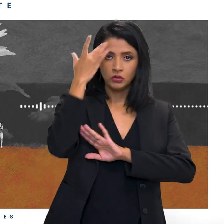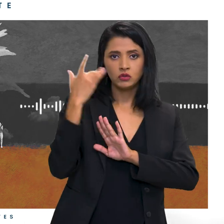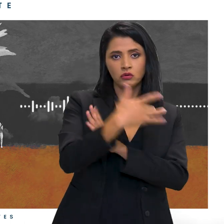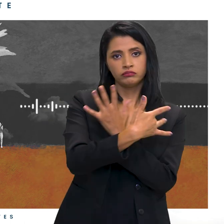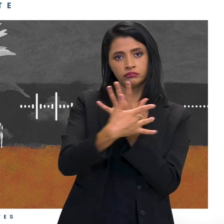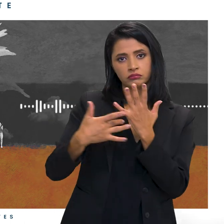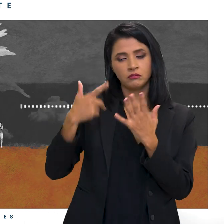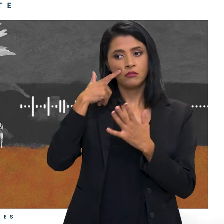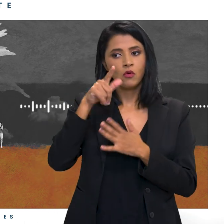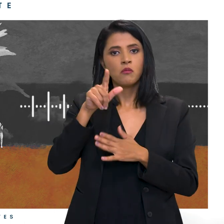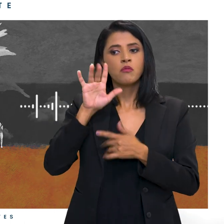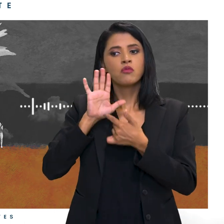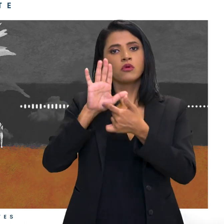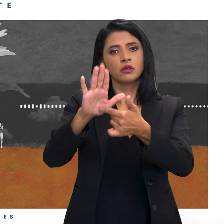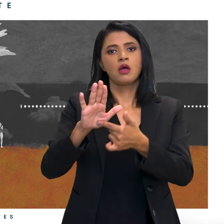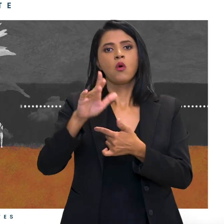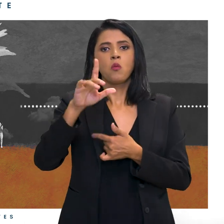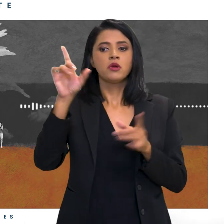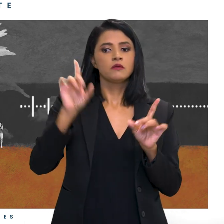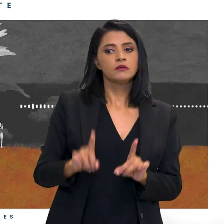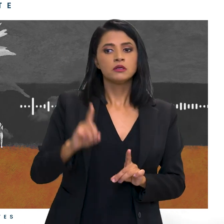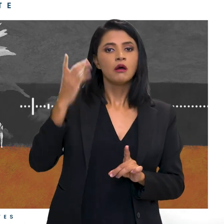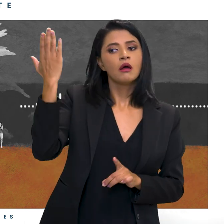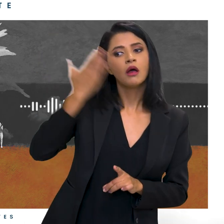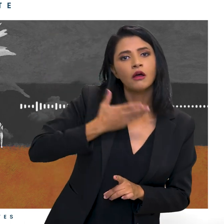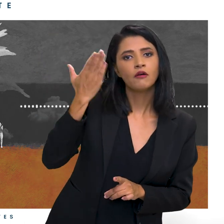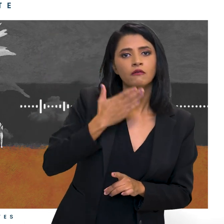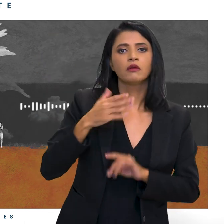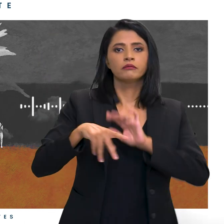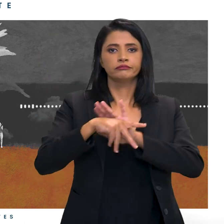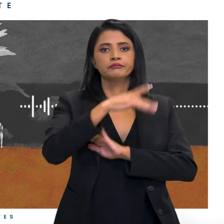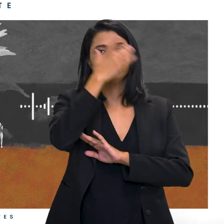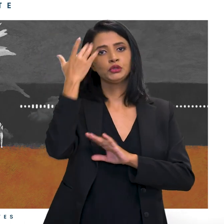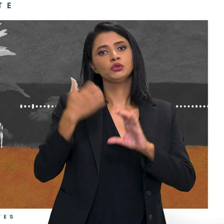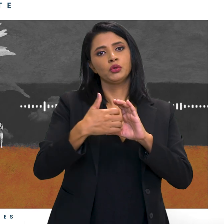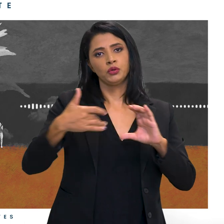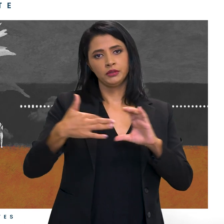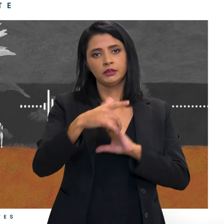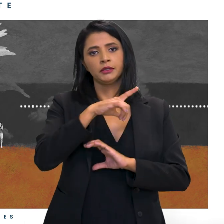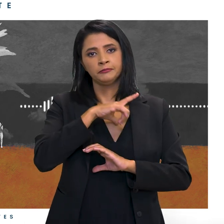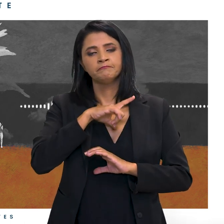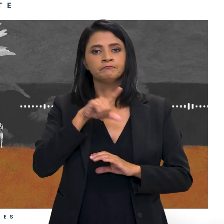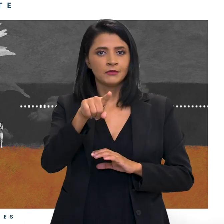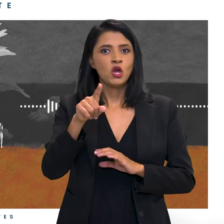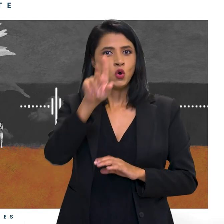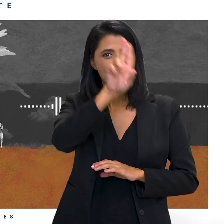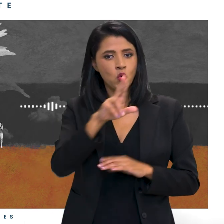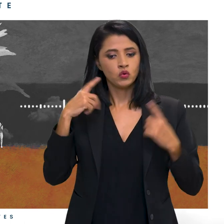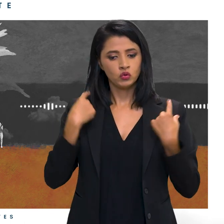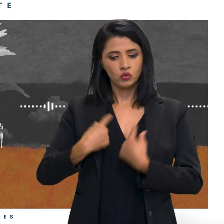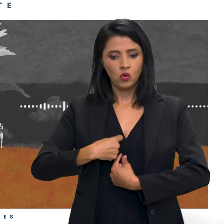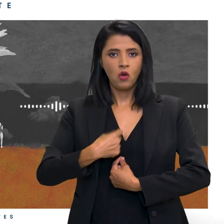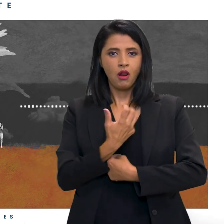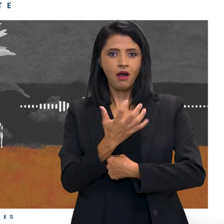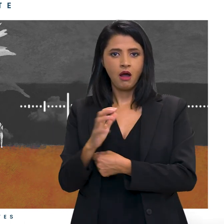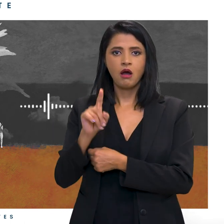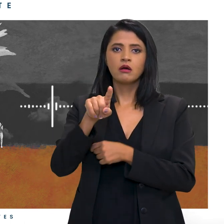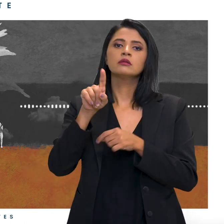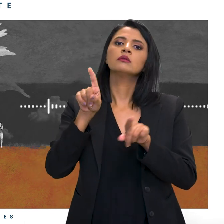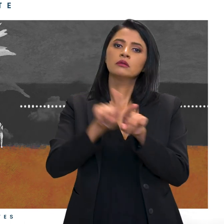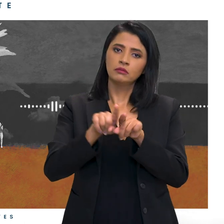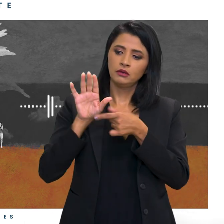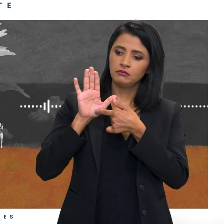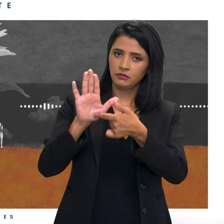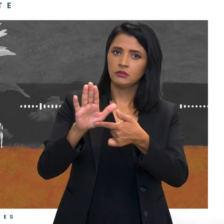como um indicador de deficiências invisíveis, realidade de muitas pessoas com doenças raras. Bom lembrar que o uso do colar de girassol